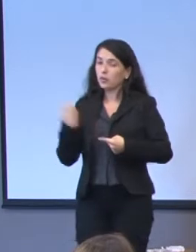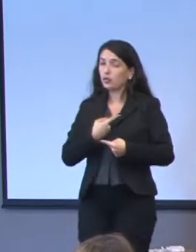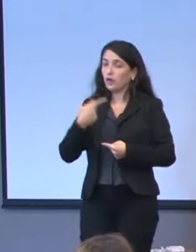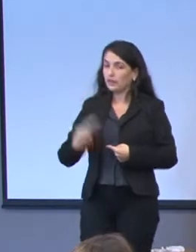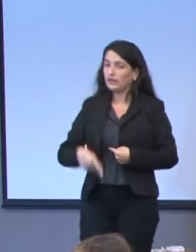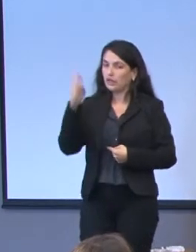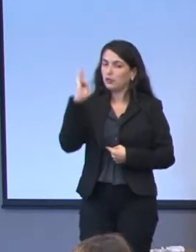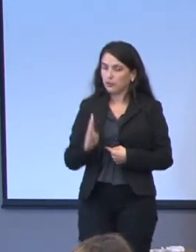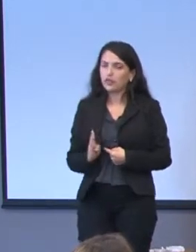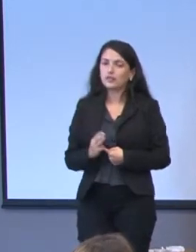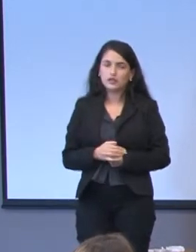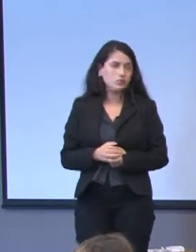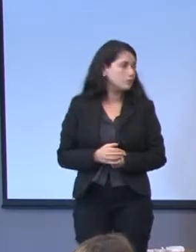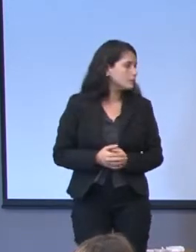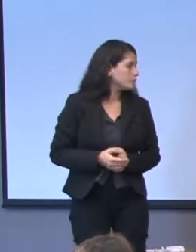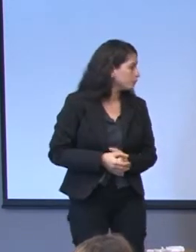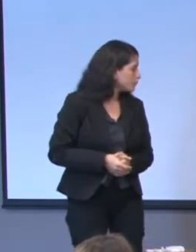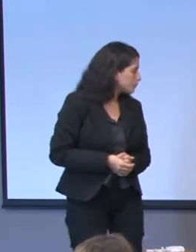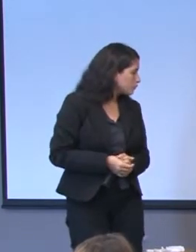Brasil.